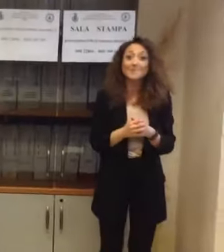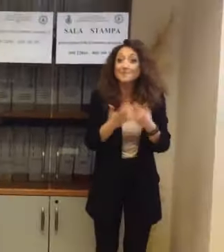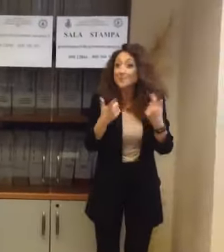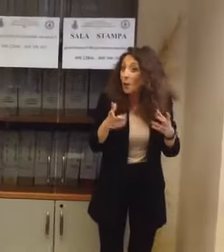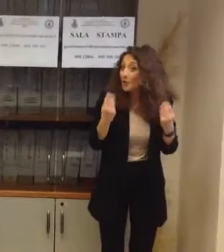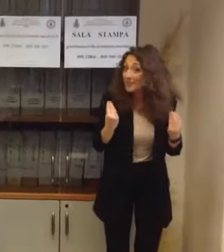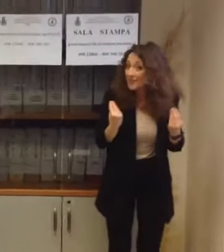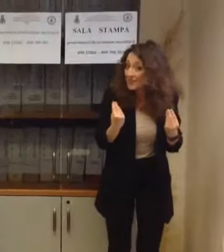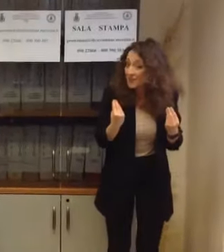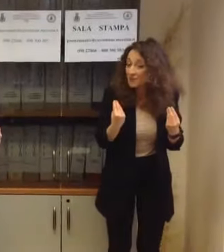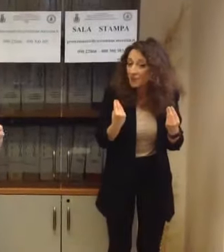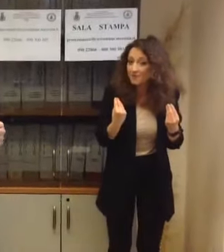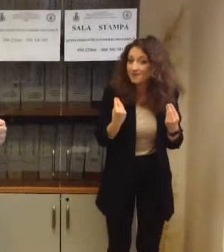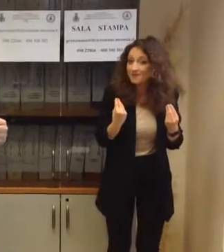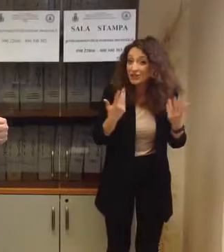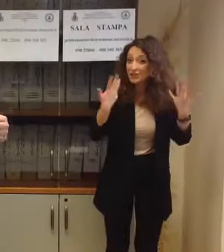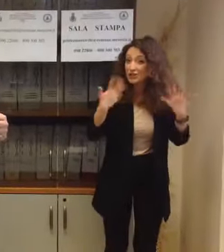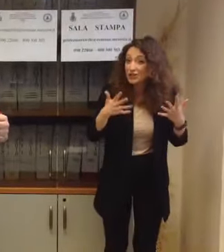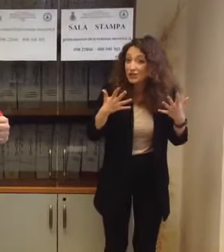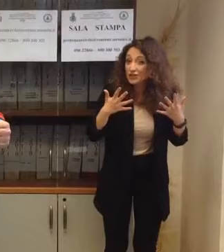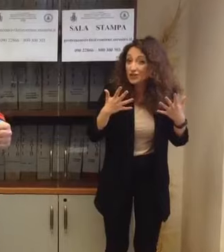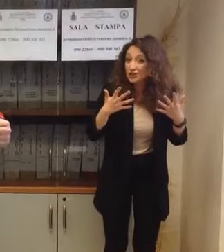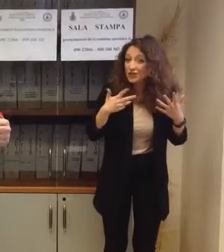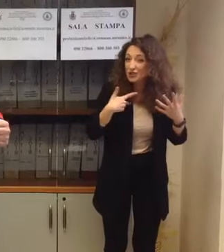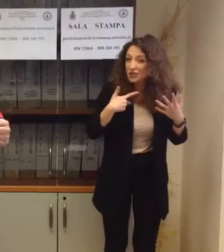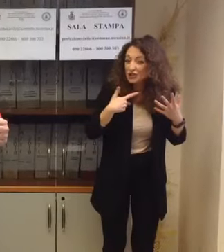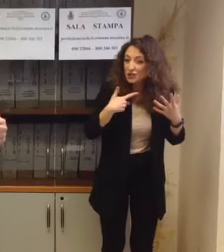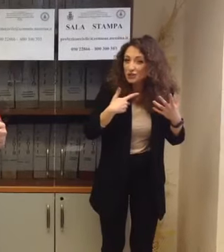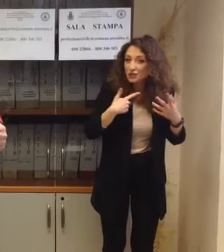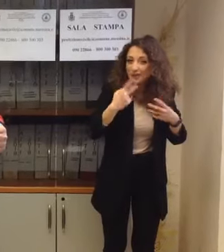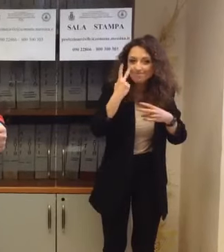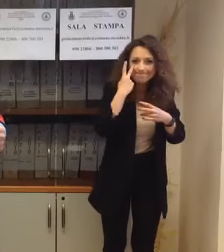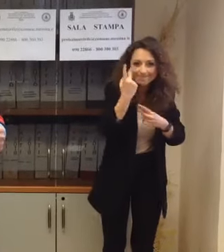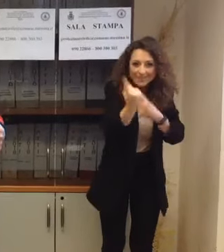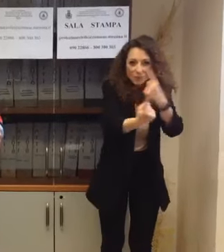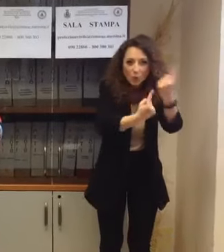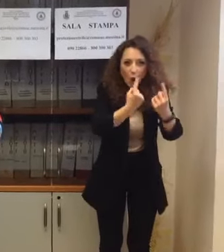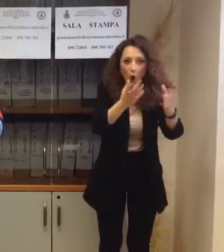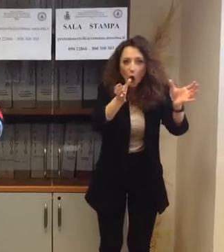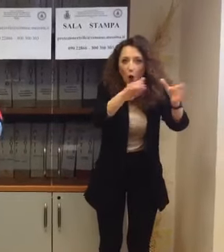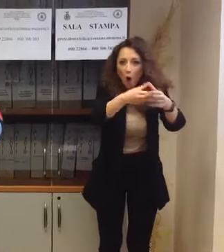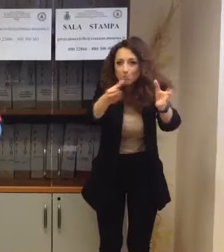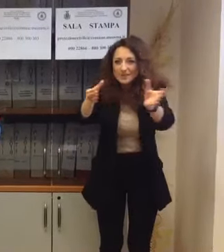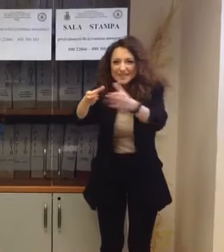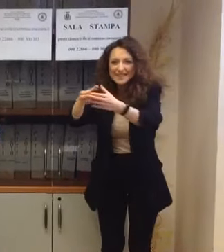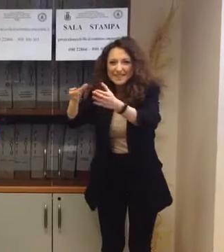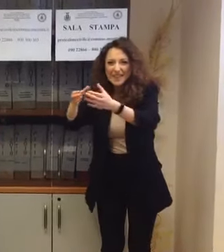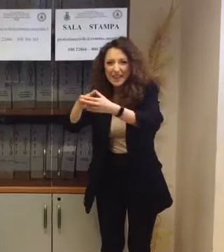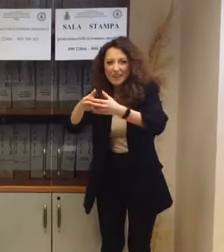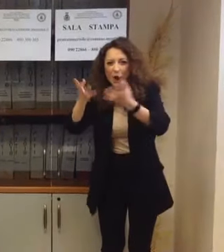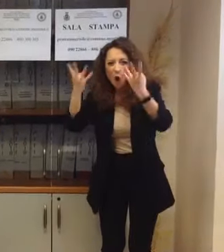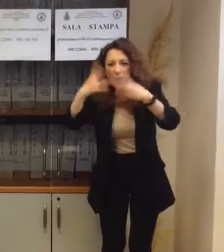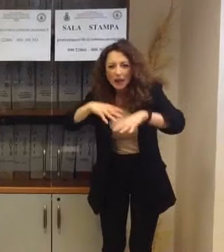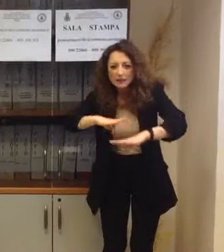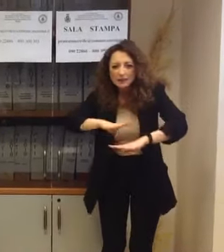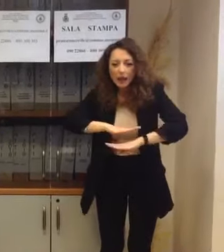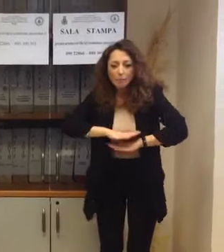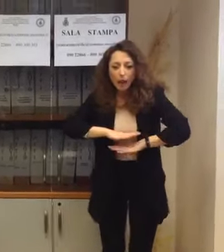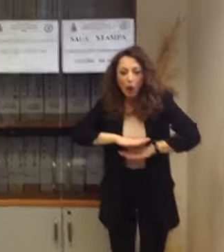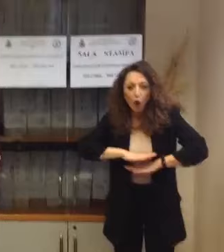girando già c'erano le comitive che si stavano organizzando nei balconi, nei